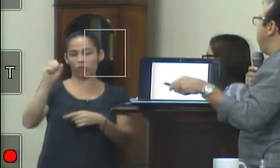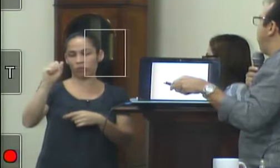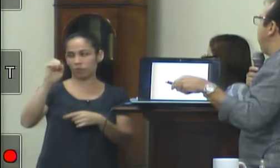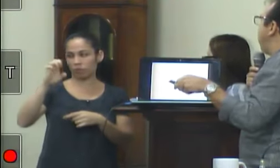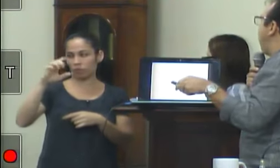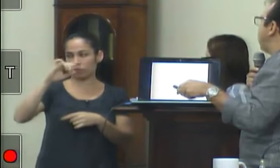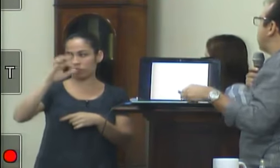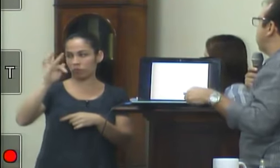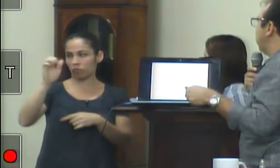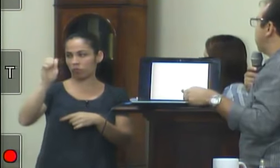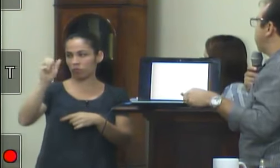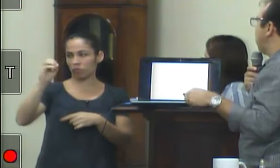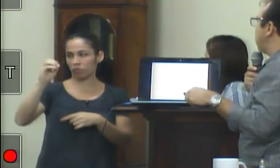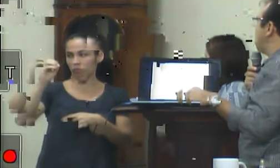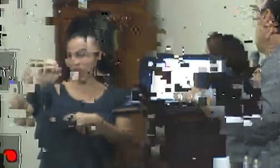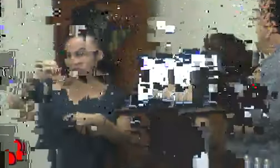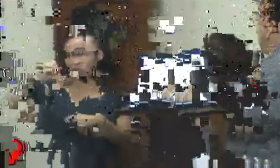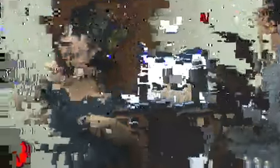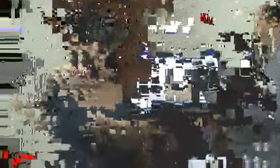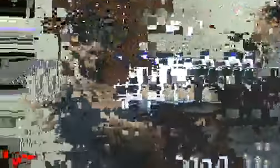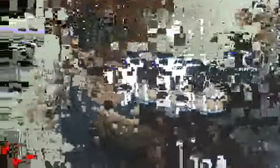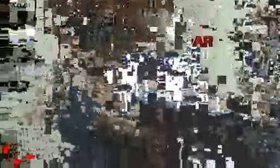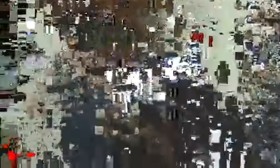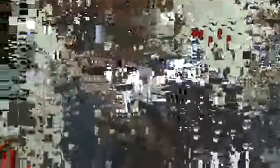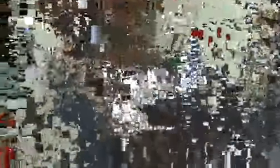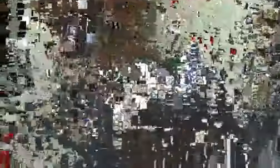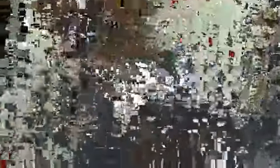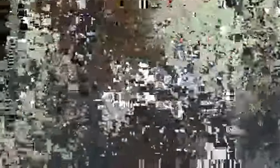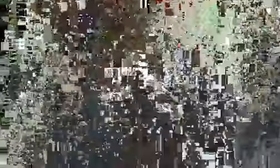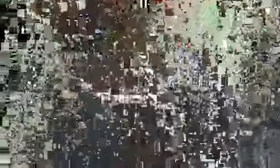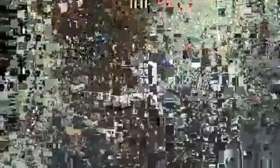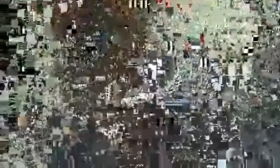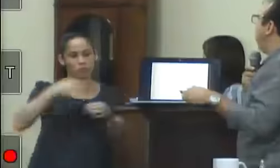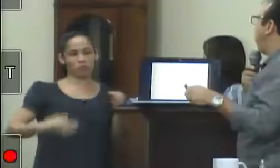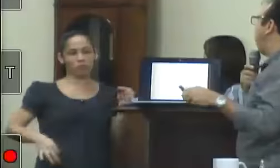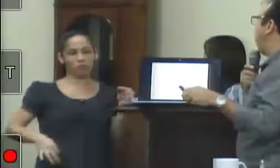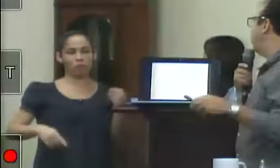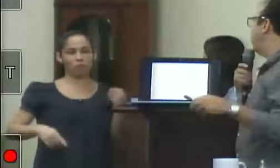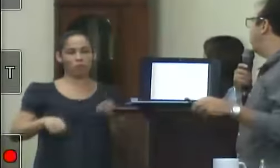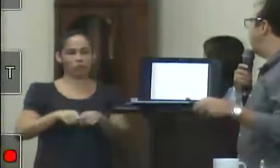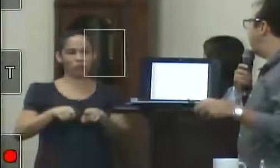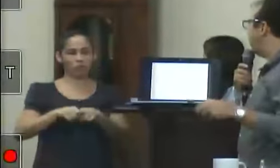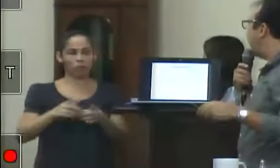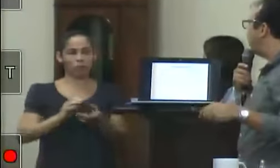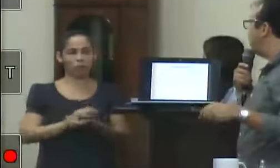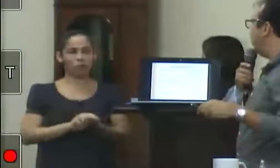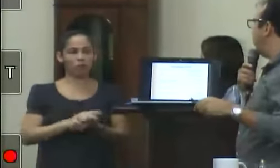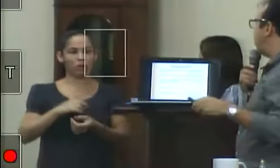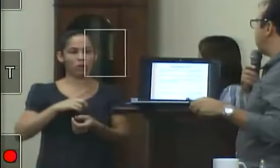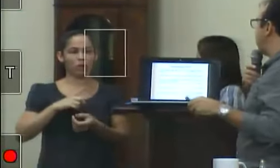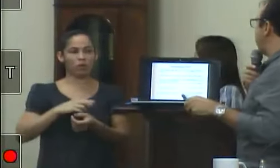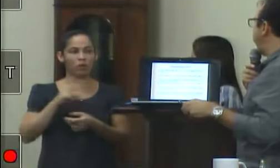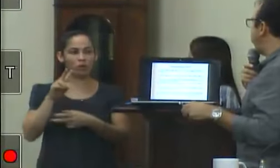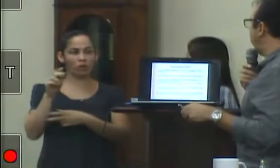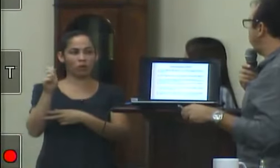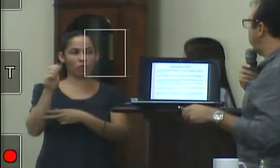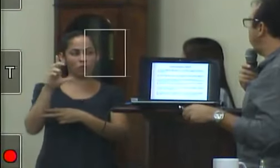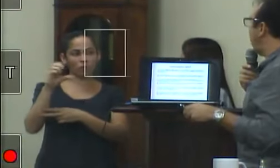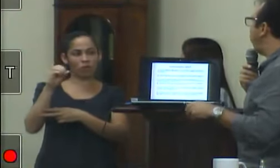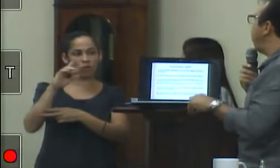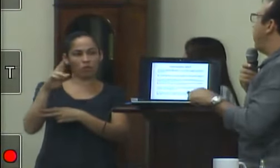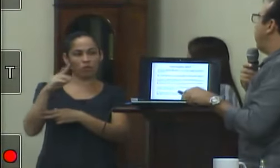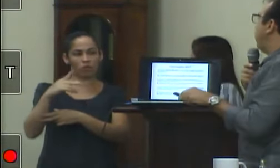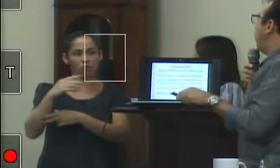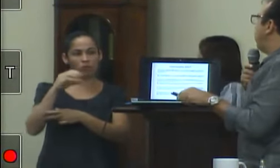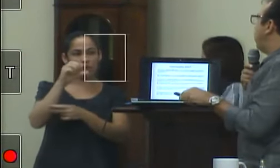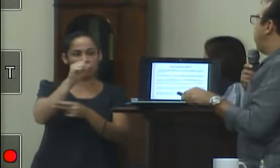em Santa Isabel e 4% no Hospital de Conservatório. Esse valor, né, coloca uma taxa de internação de